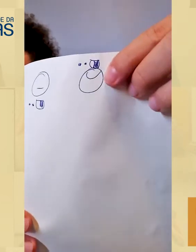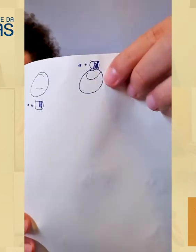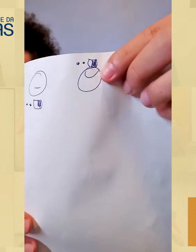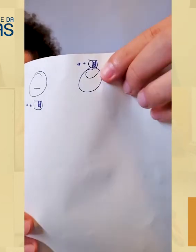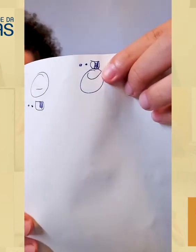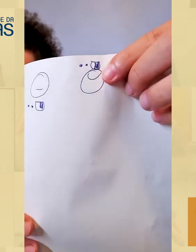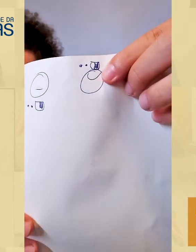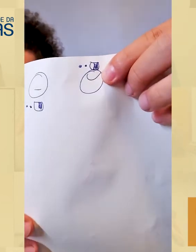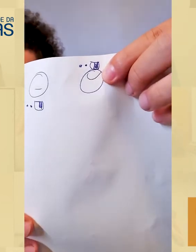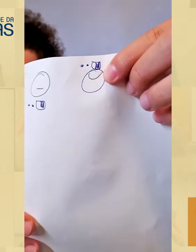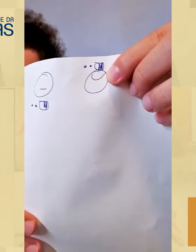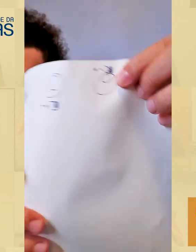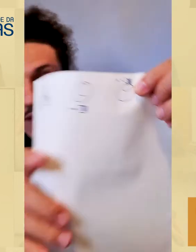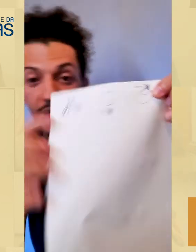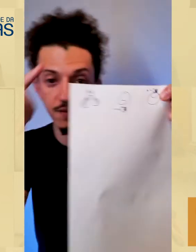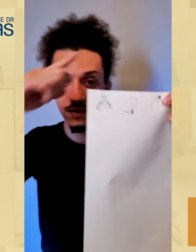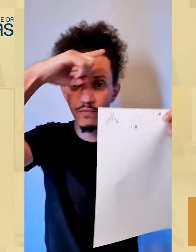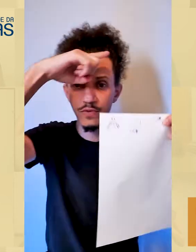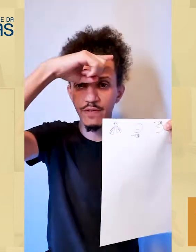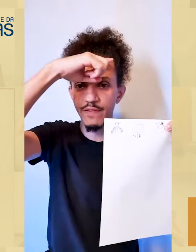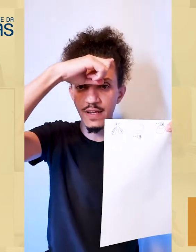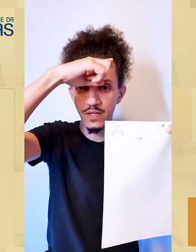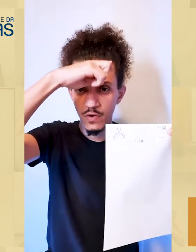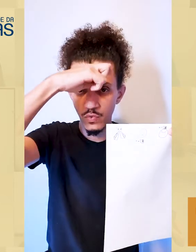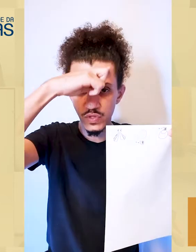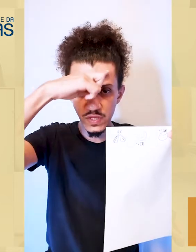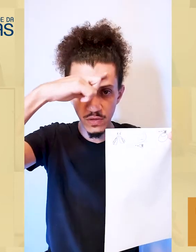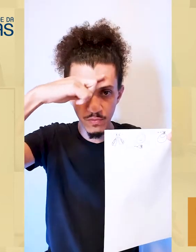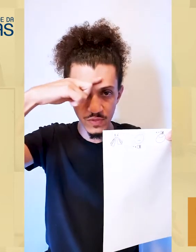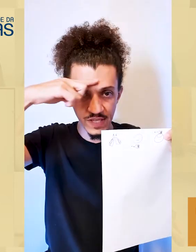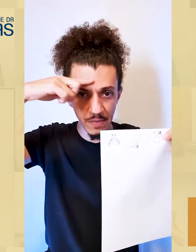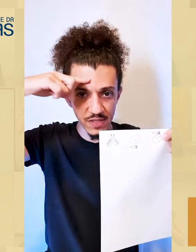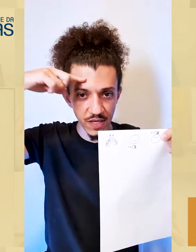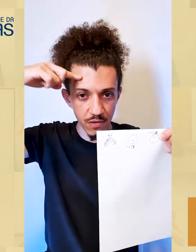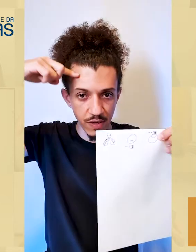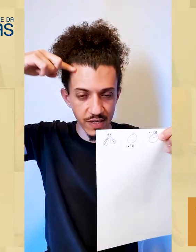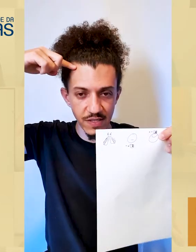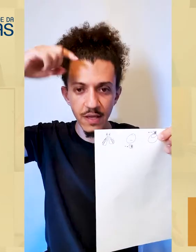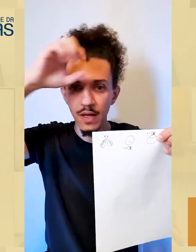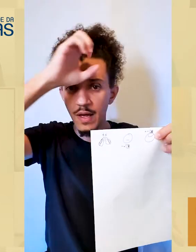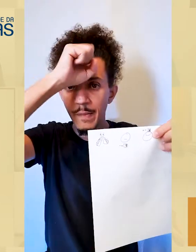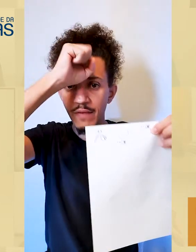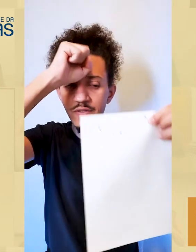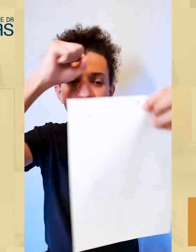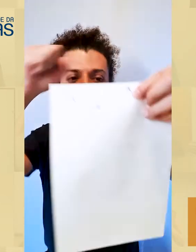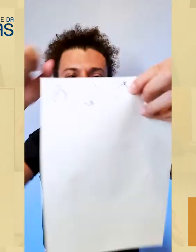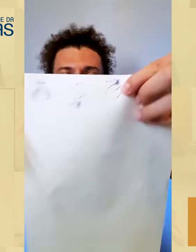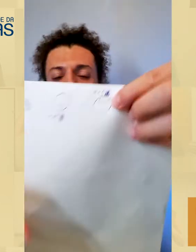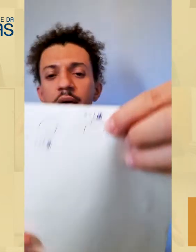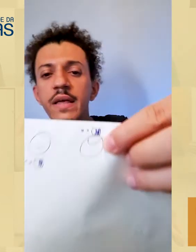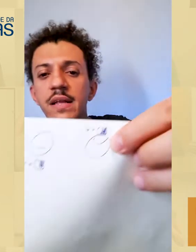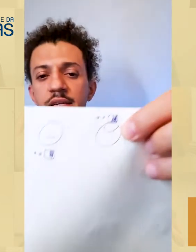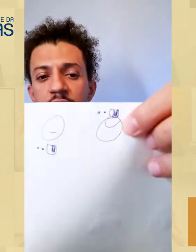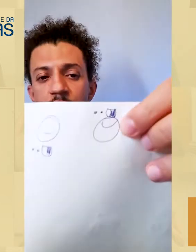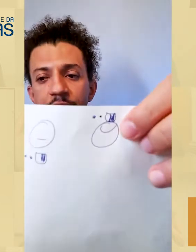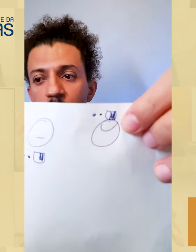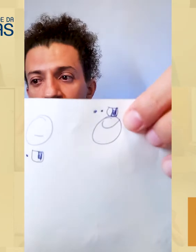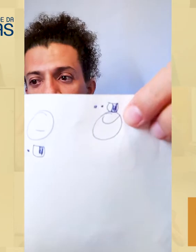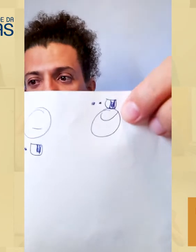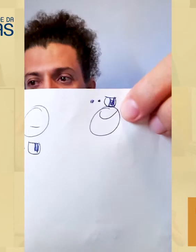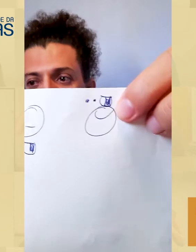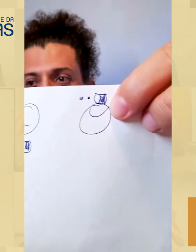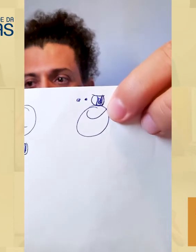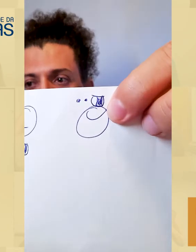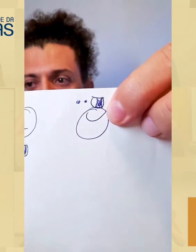vai indicar que o sinal está sendo feito na testa. Então você faz um semicírculo aqui assim, para você indicar que ele está sendo feito